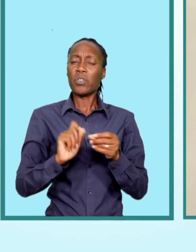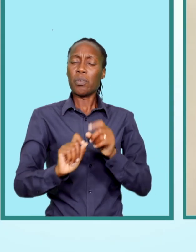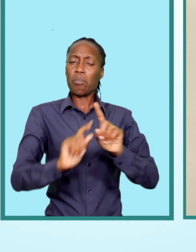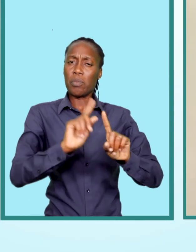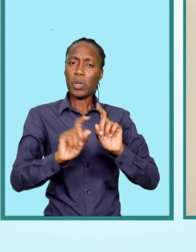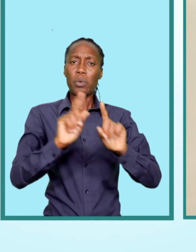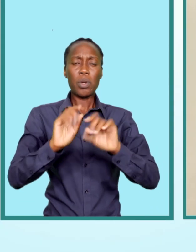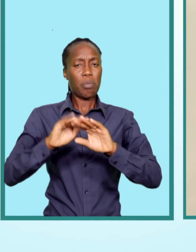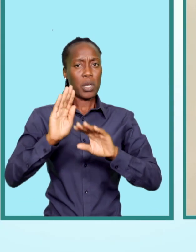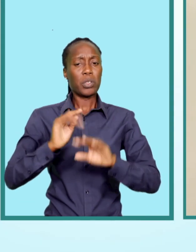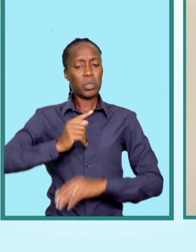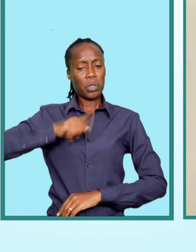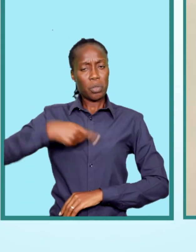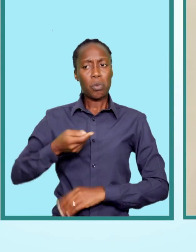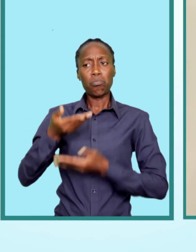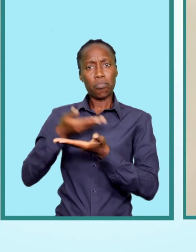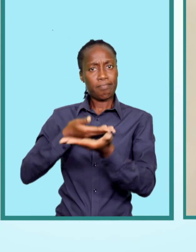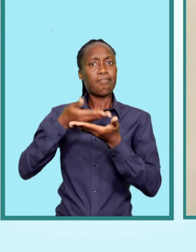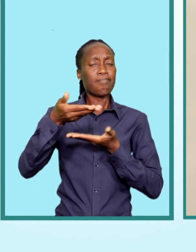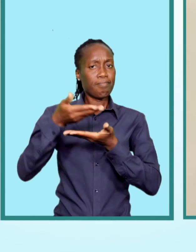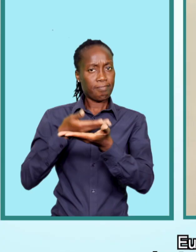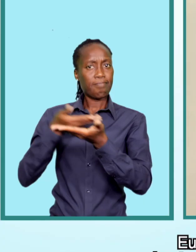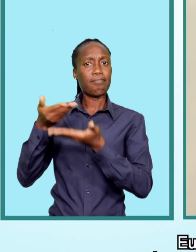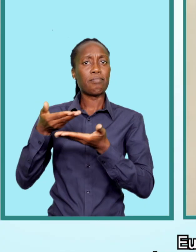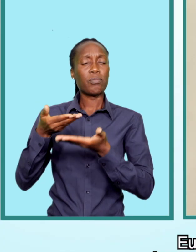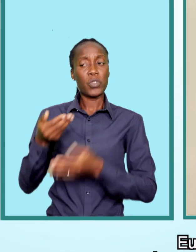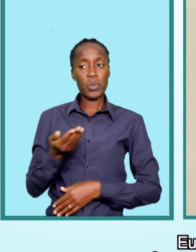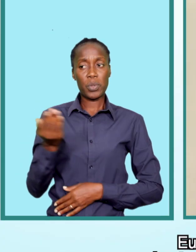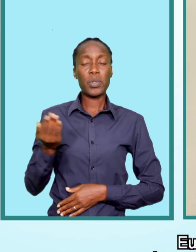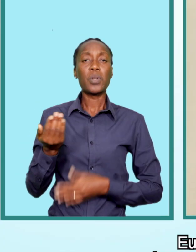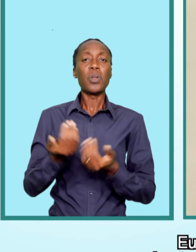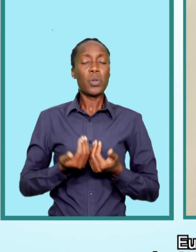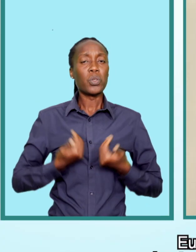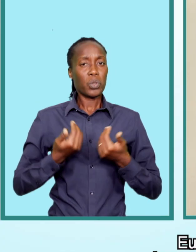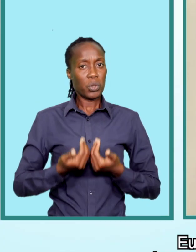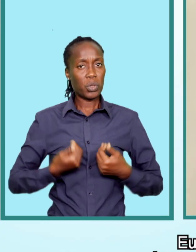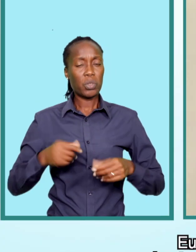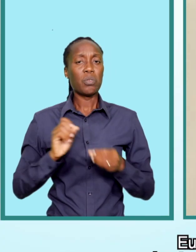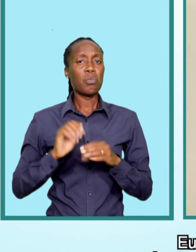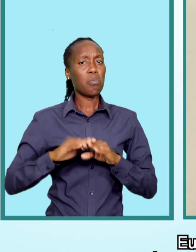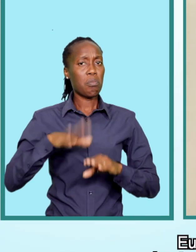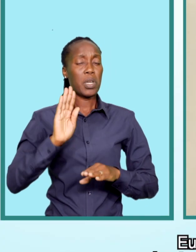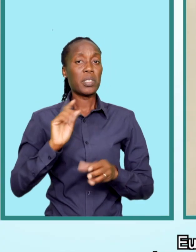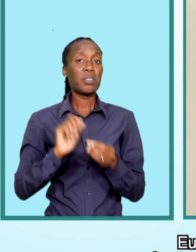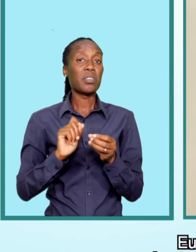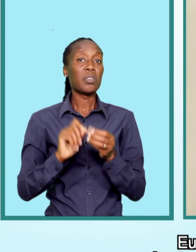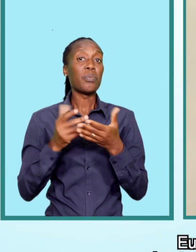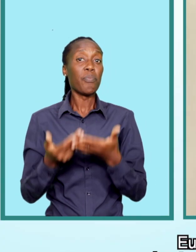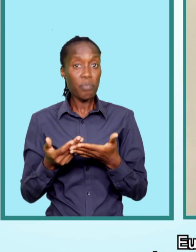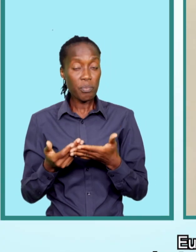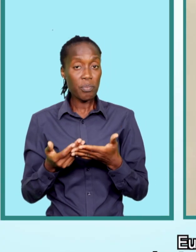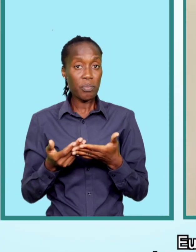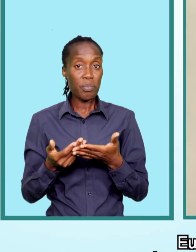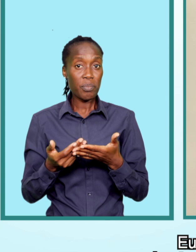fizeram muitas perguntas e nós conseguimos interagir. Eu senti que realmente o grupo estava bastante ativo.